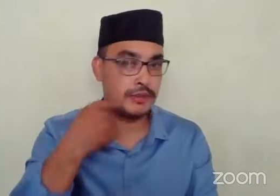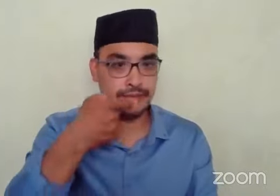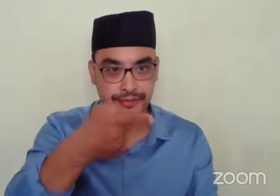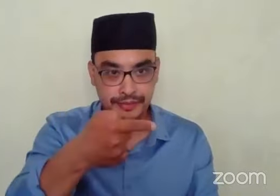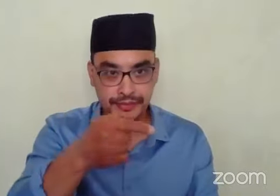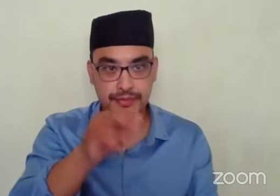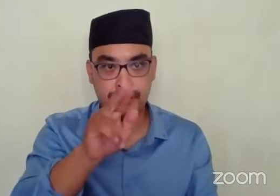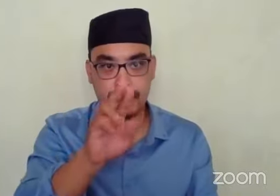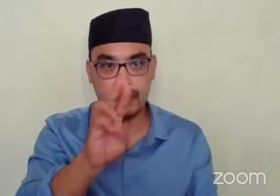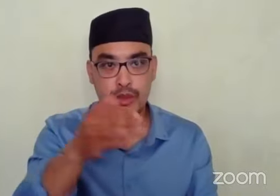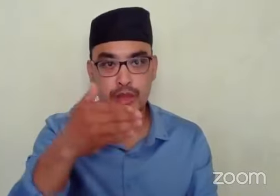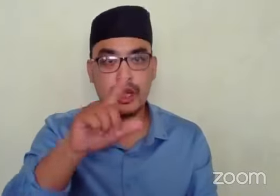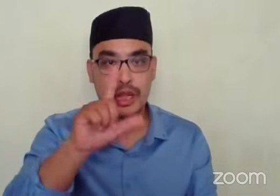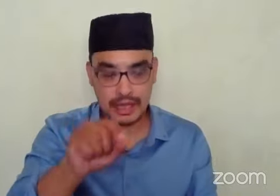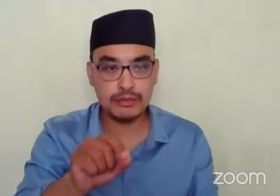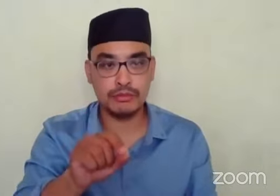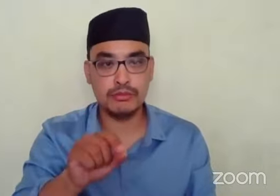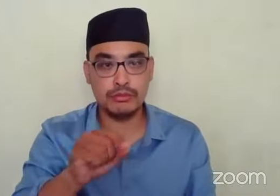निर्मला दिदी तपाईँ